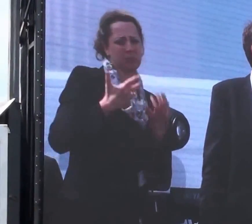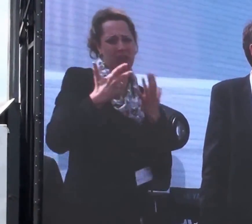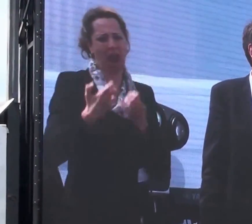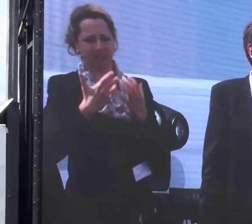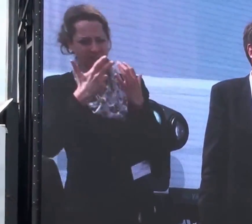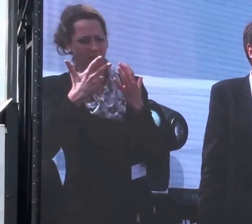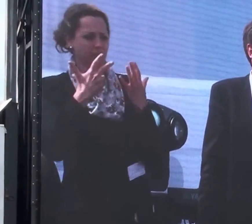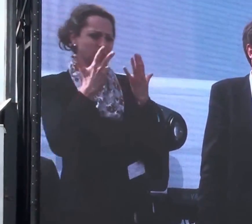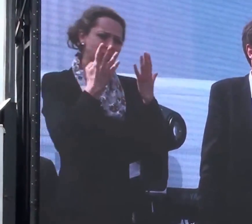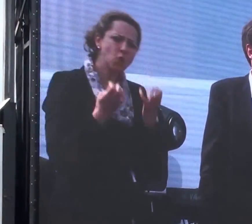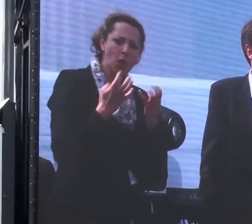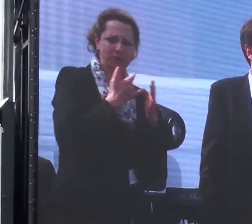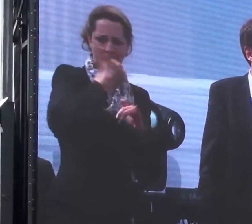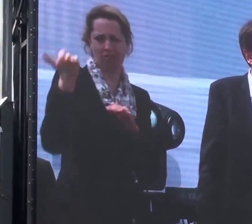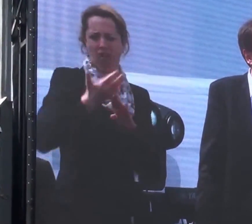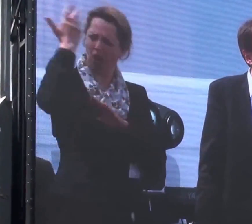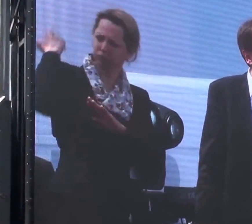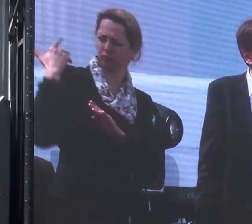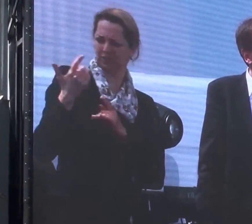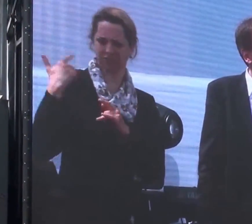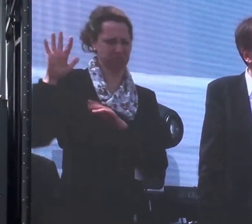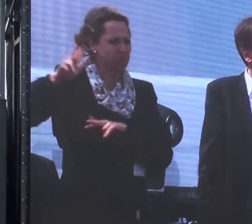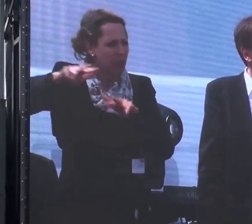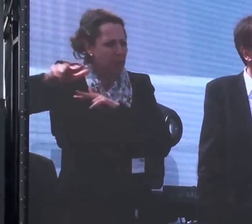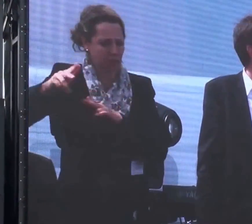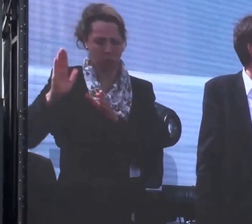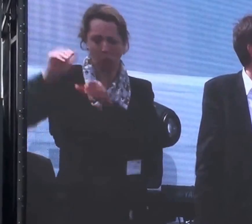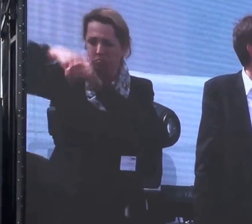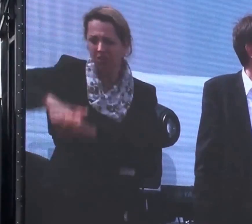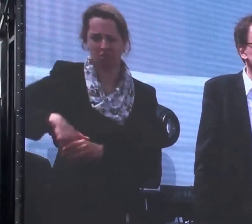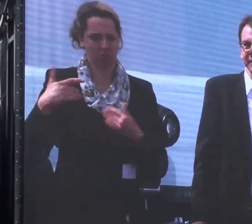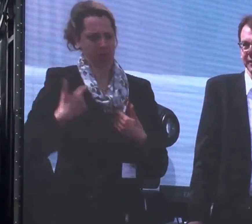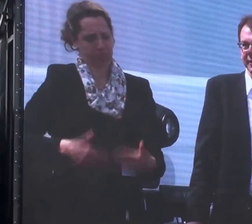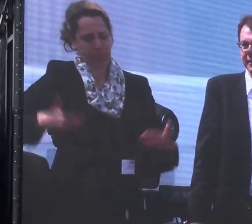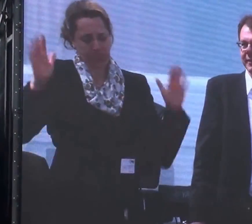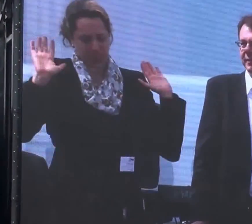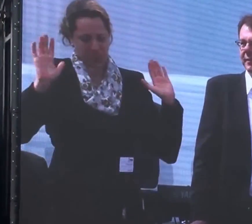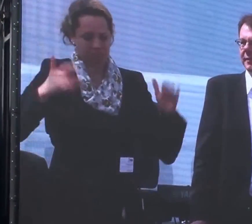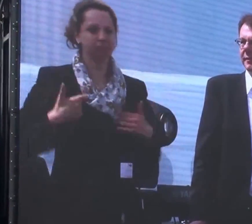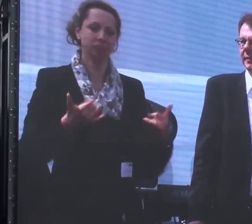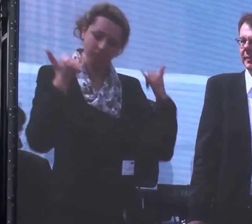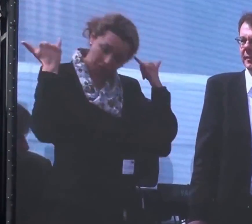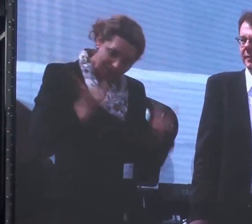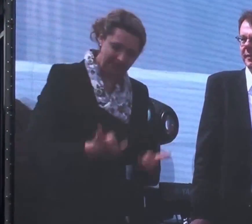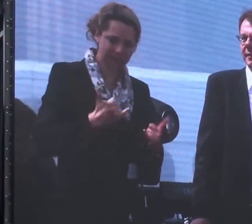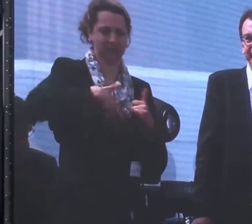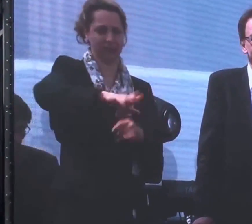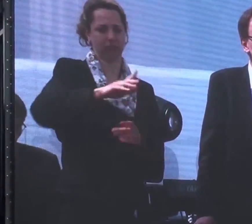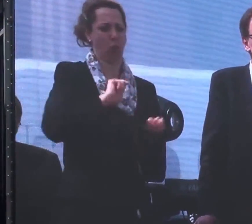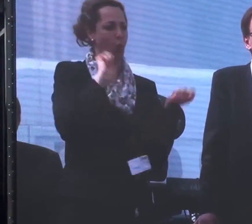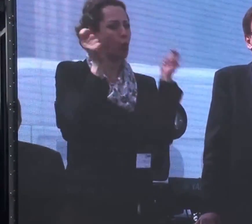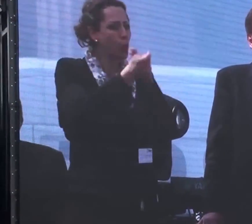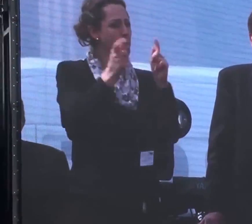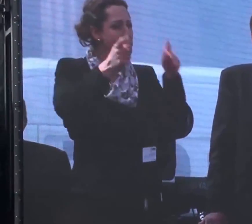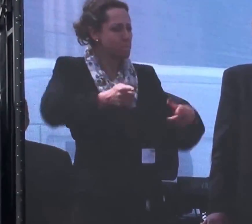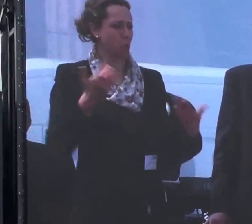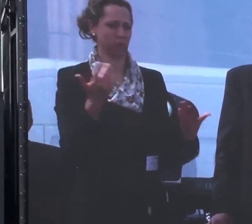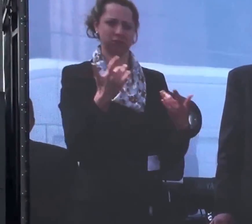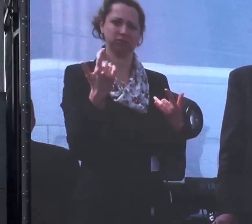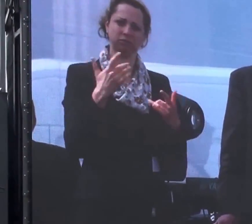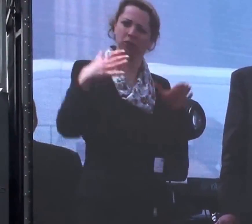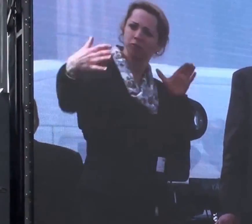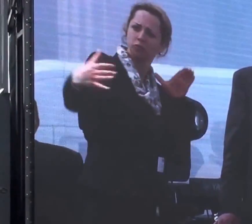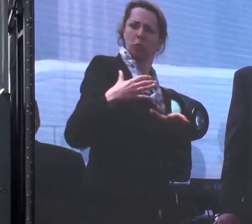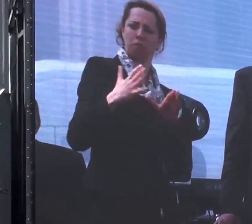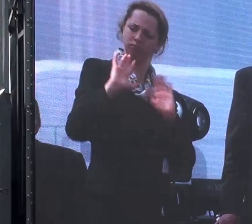90ern, der ersten Dekade von 2000 berichten, aber dass wir jetzt rangehen und umsetzen wollen und Sie uns daran